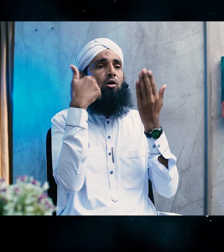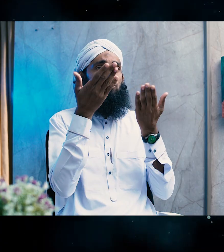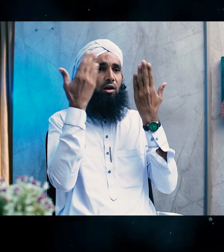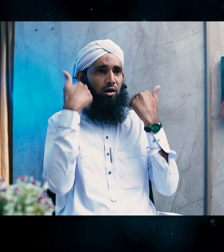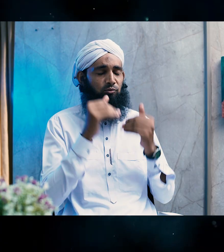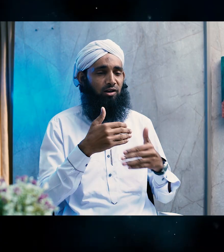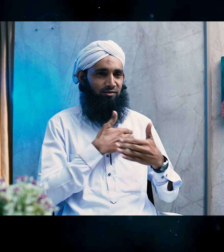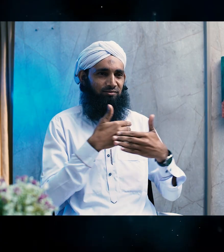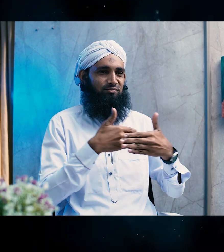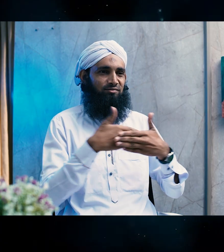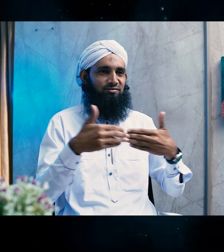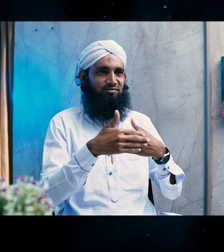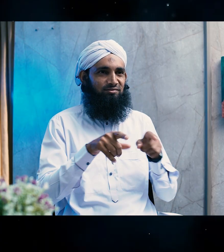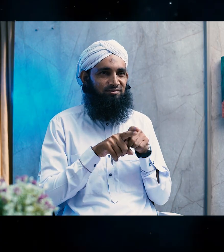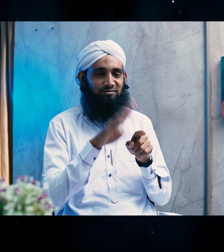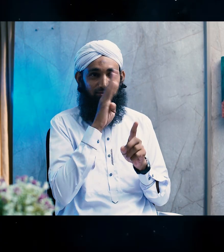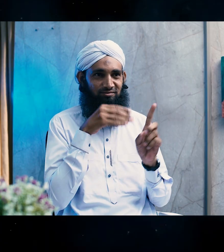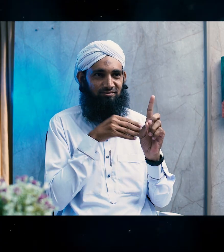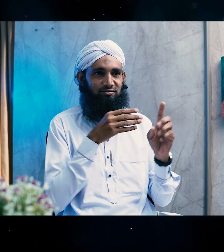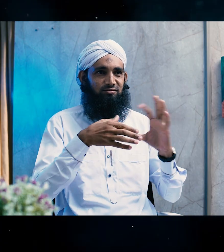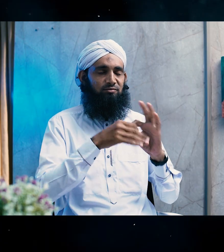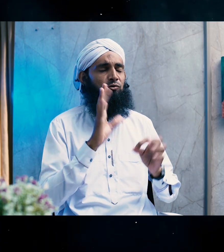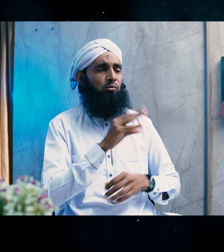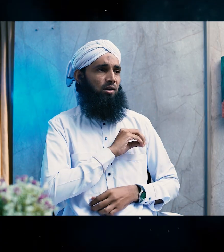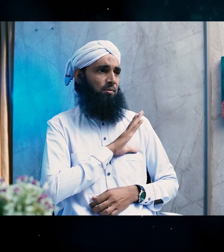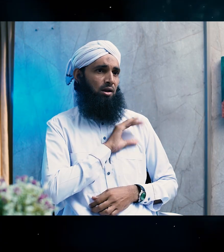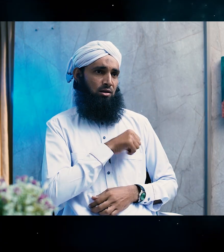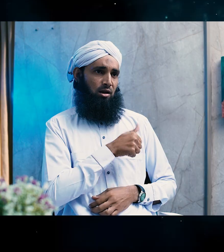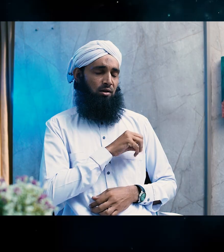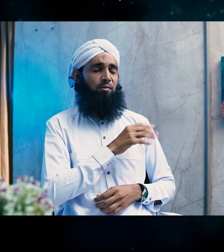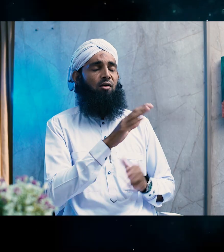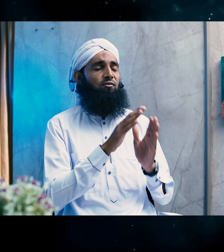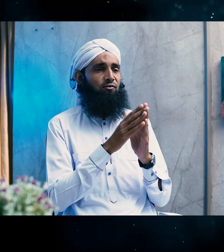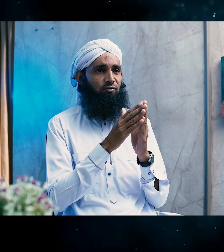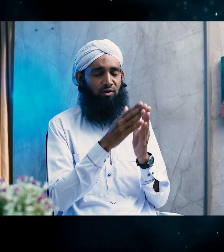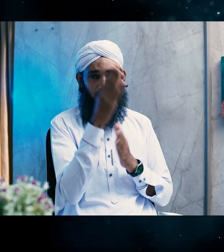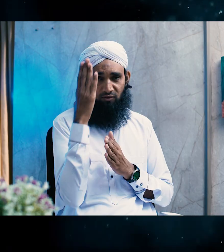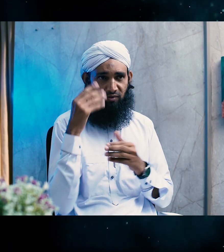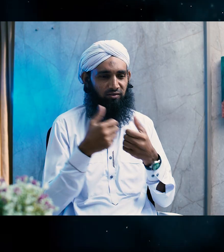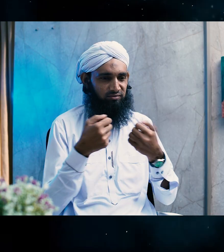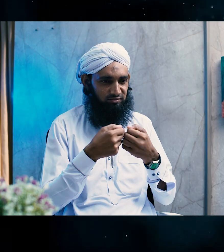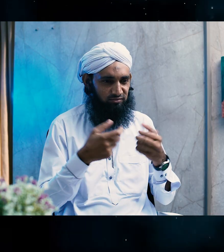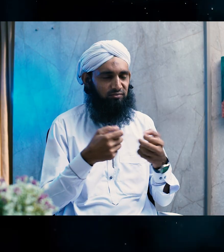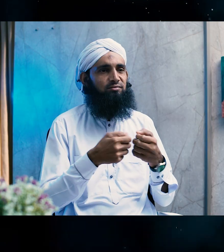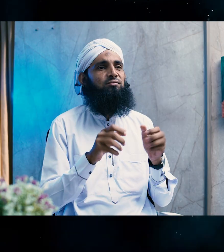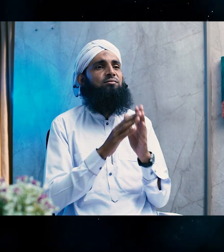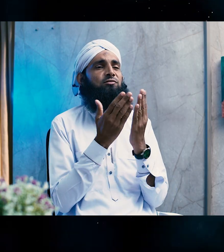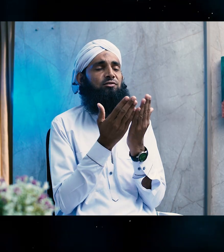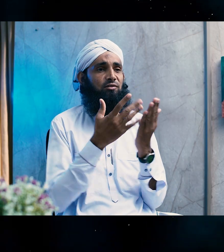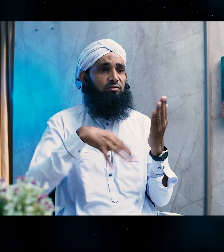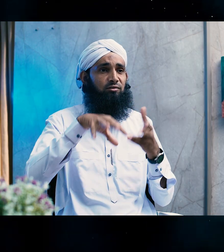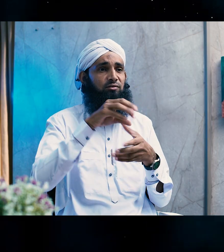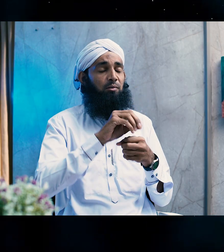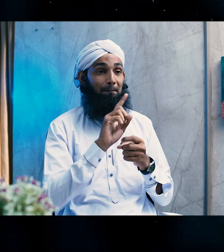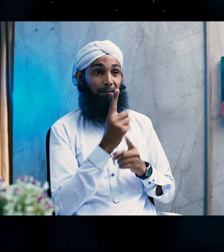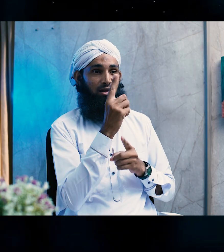اور الحمدللہ ہم اہل سنت و جماعت کا طریقہ کار یہ ہے کہ کوئی بھی نیک عمل کرتے ہیں، فاتحہ خوانی کرتے ہیں، نیاز کا اہتمام